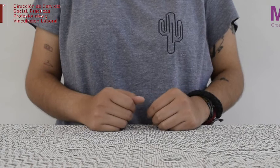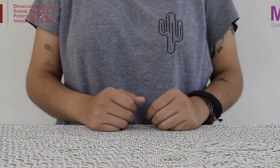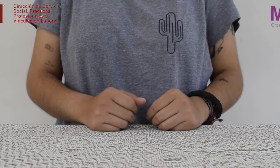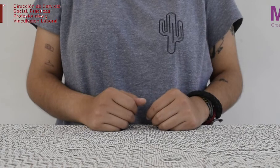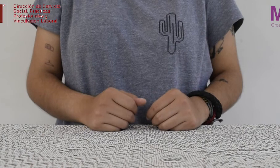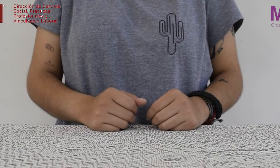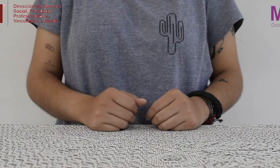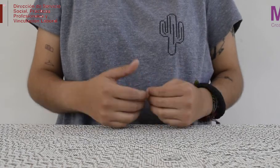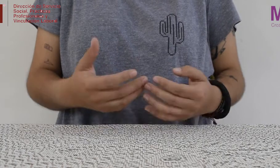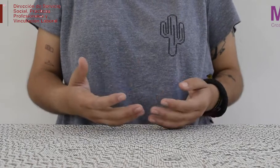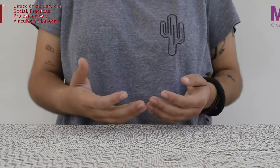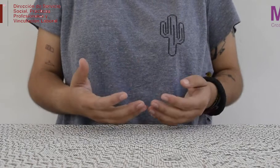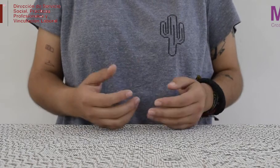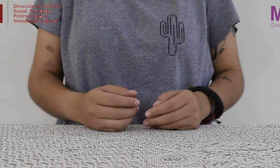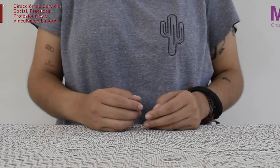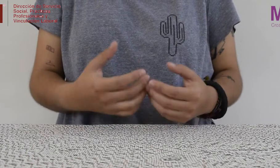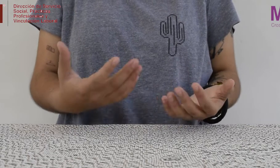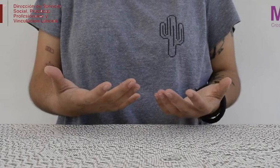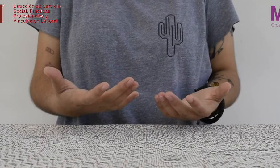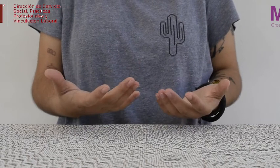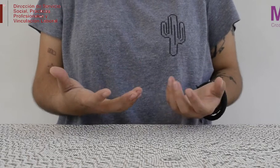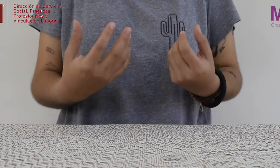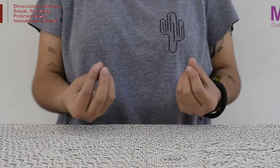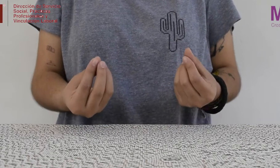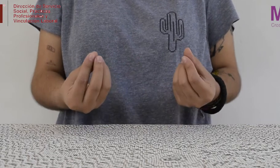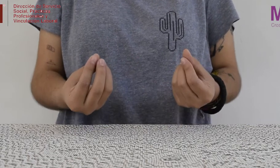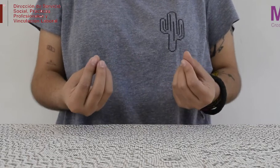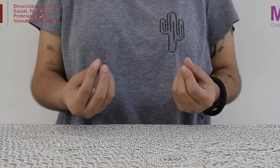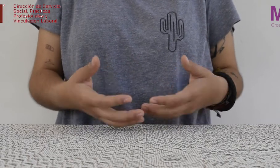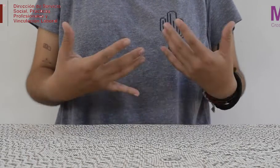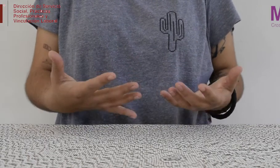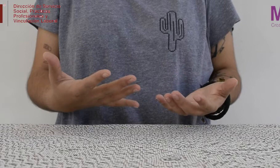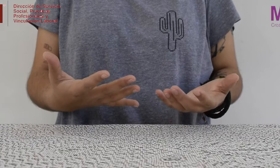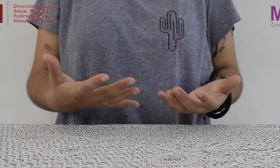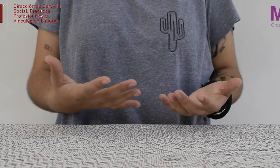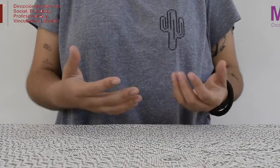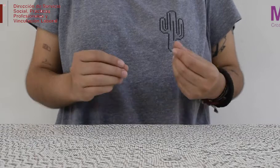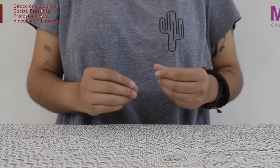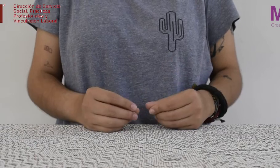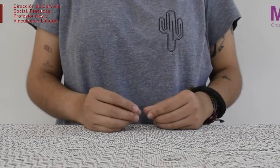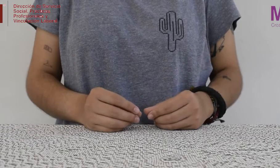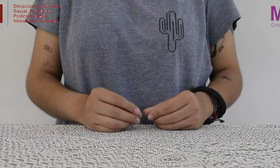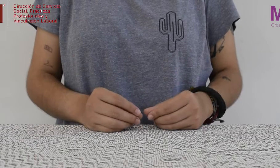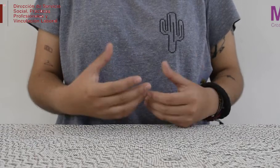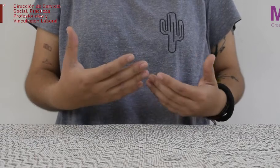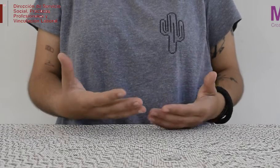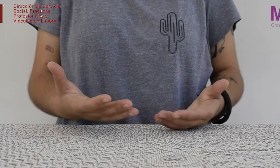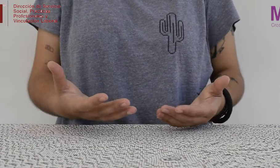buscamos un porqué, una solución, una respuesta. Pesquisas como el último gesto que nos queda a los